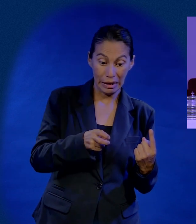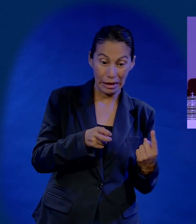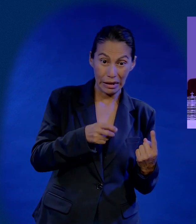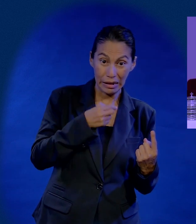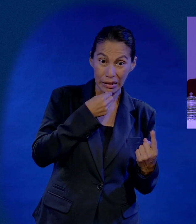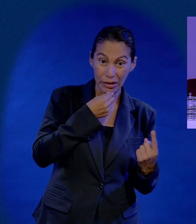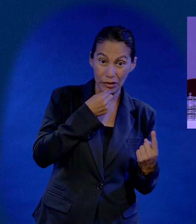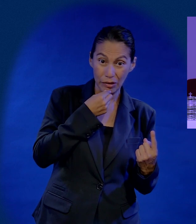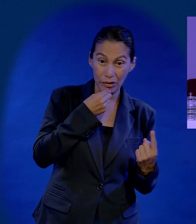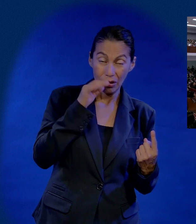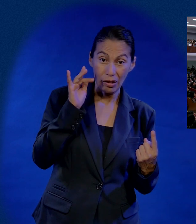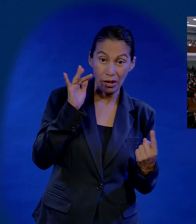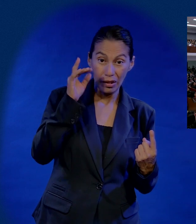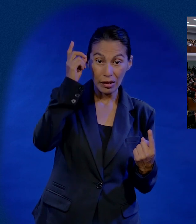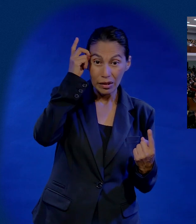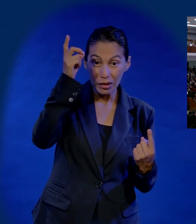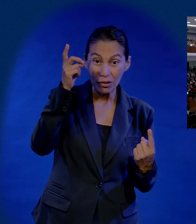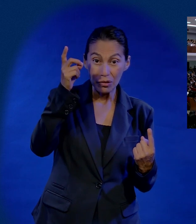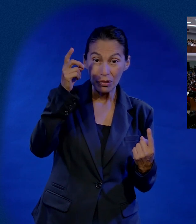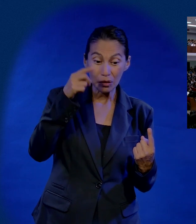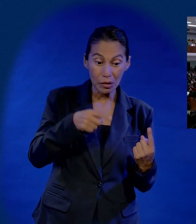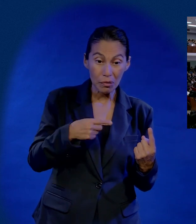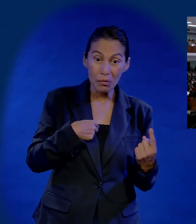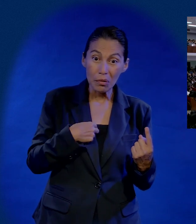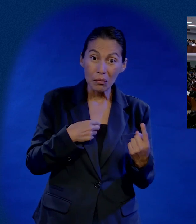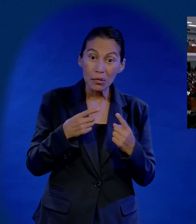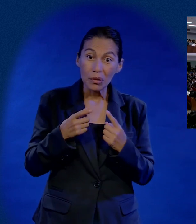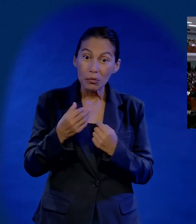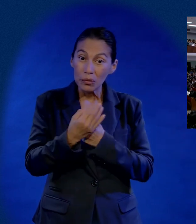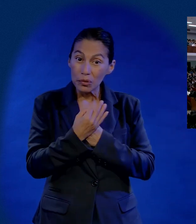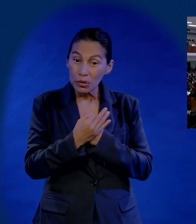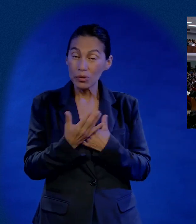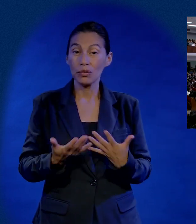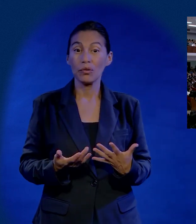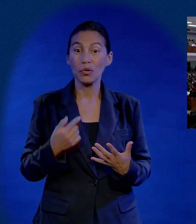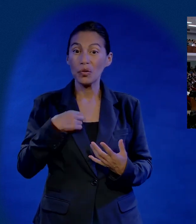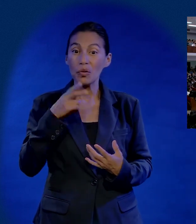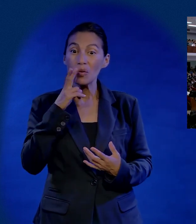Pero no sabía que ese niño era un ángel de Dios.